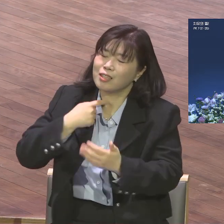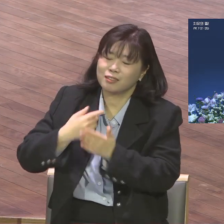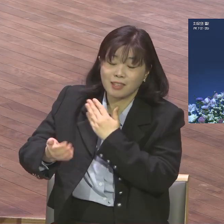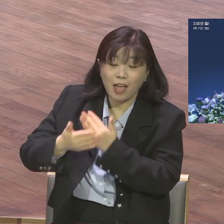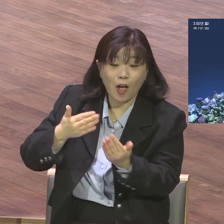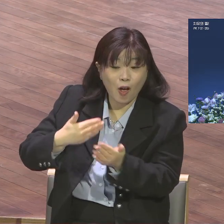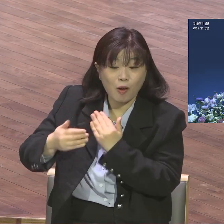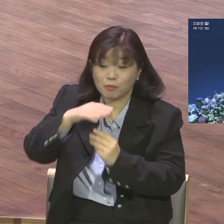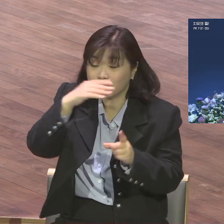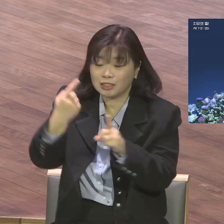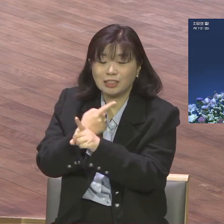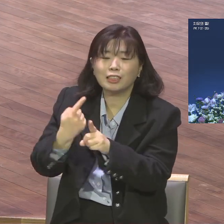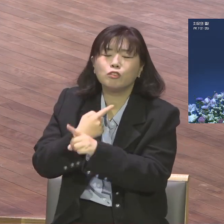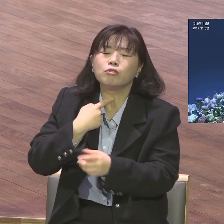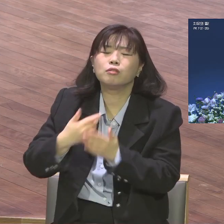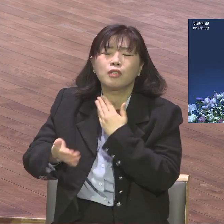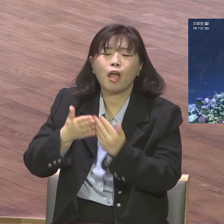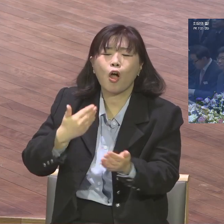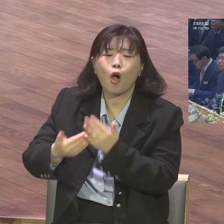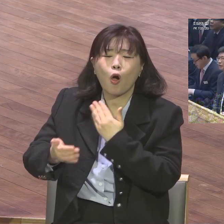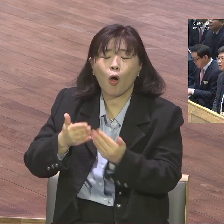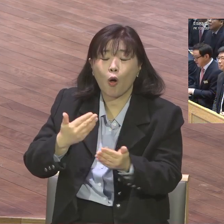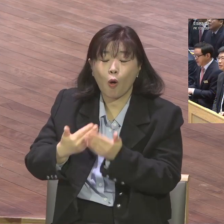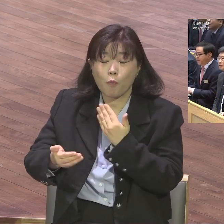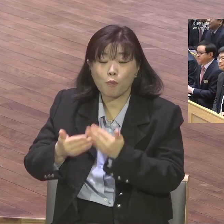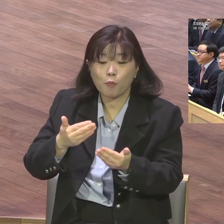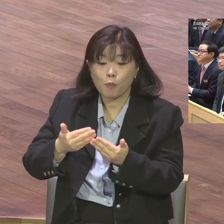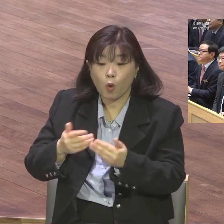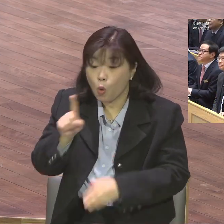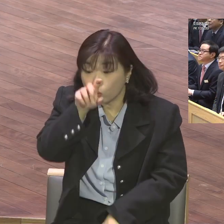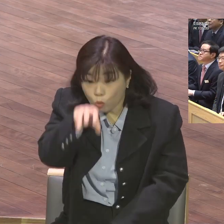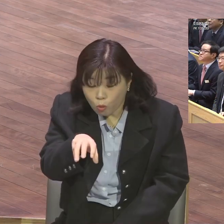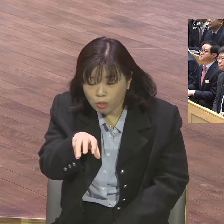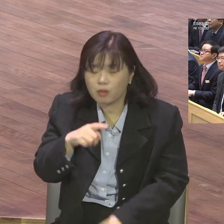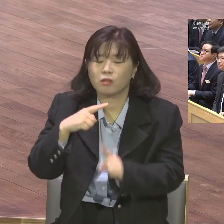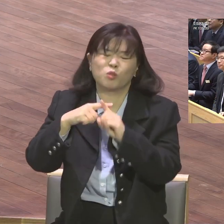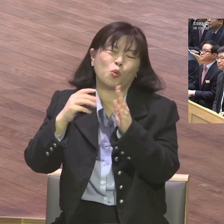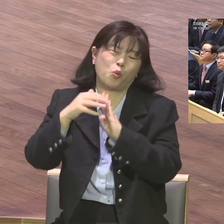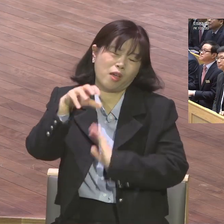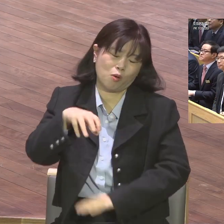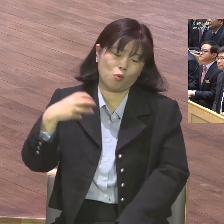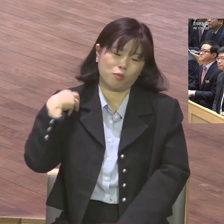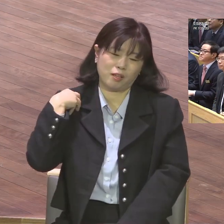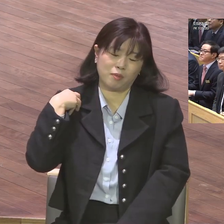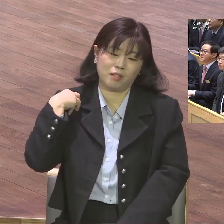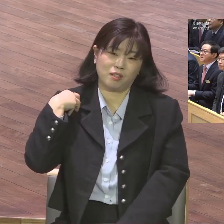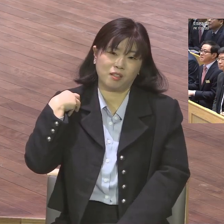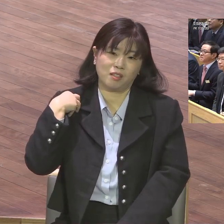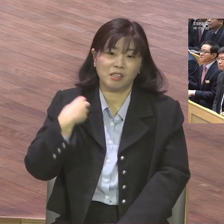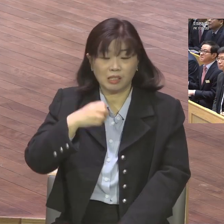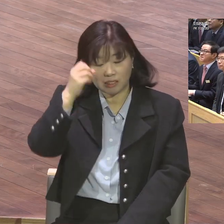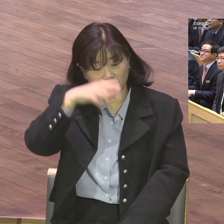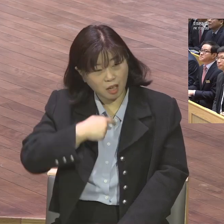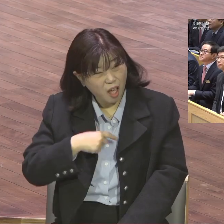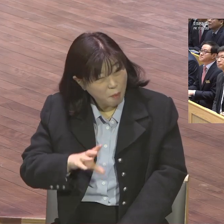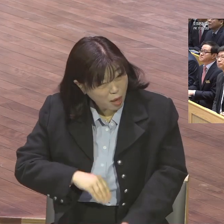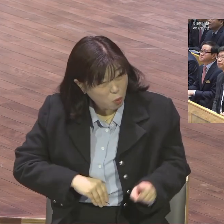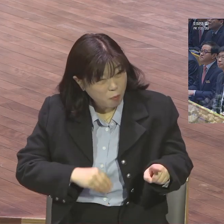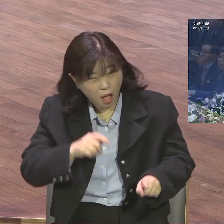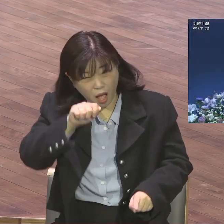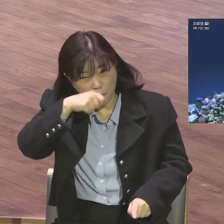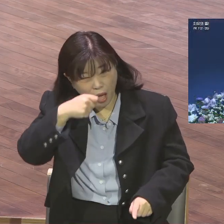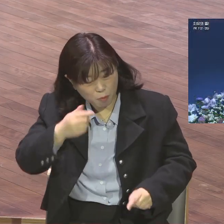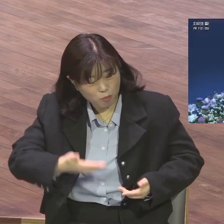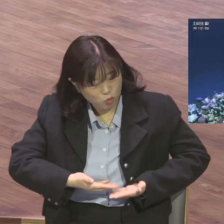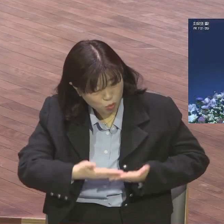회복되는 그런 체험을 하는 교회가 돼야 돼요. 뭘 오면 배고프니까 밥이나 주고 뭐 선물이나 주고 그런